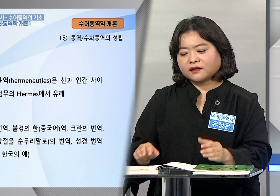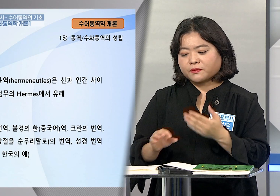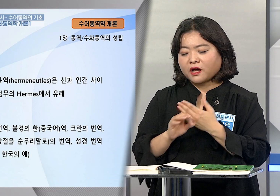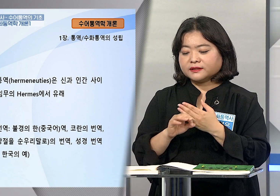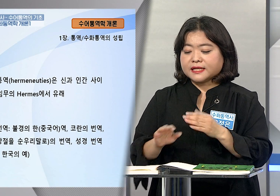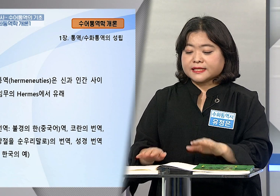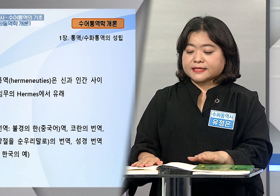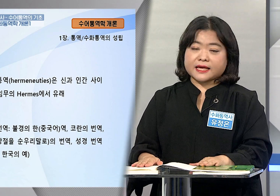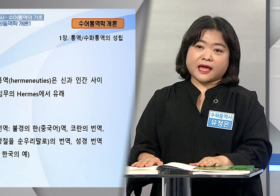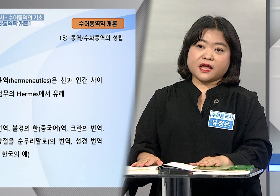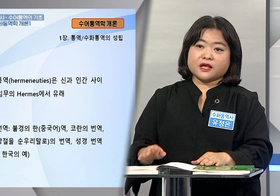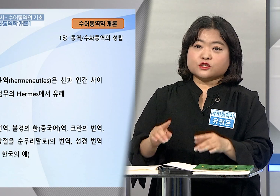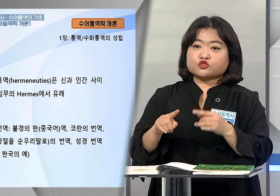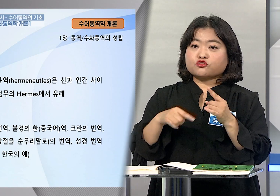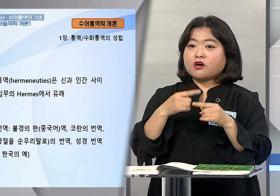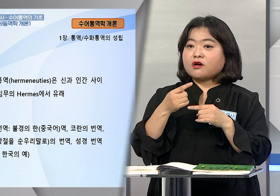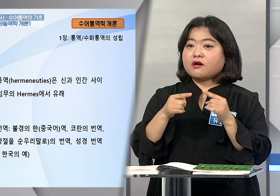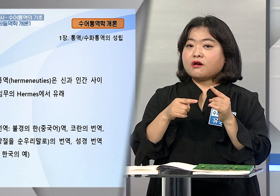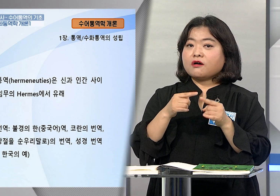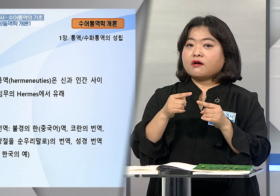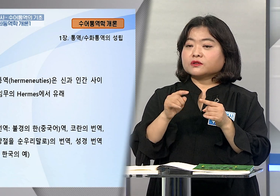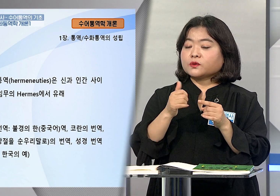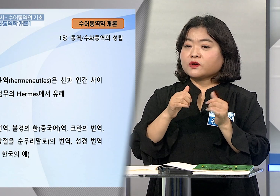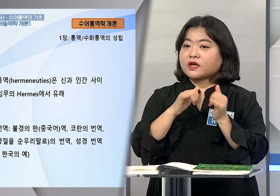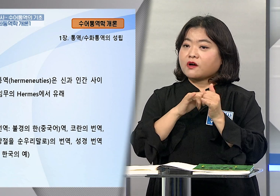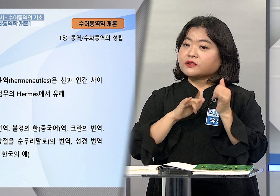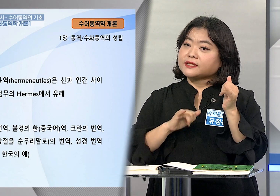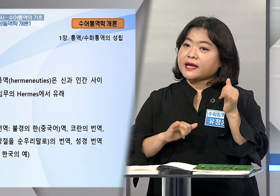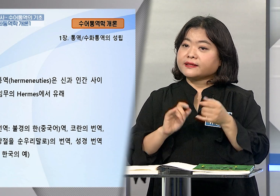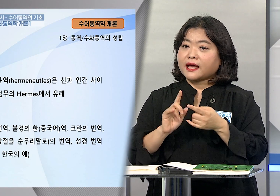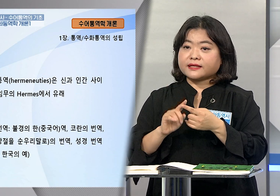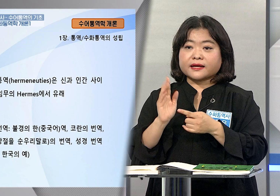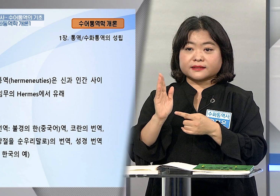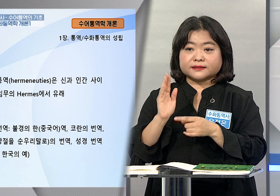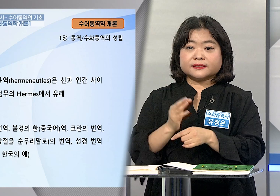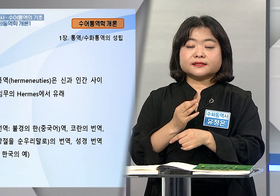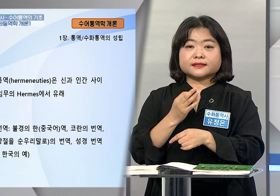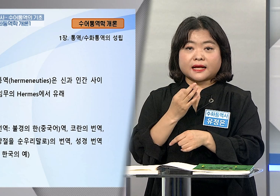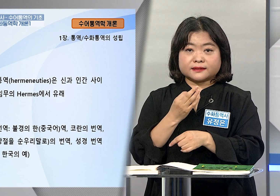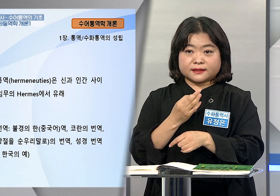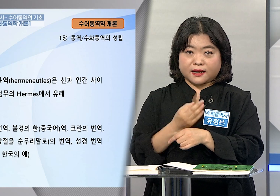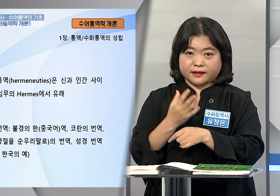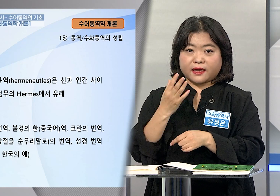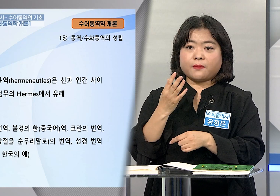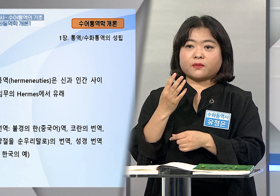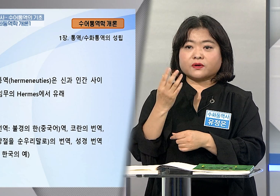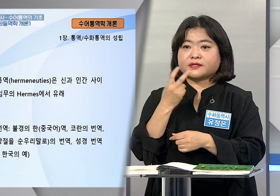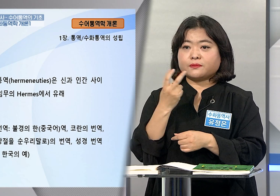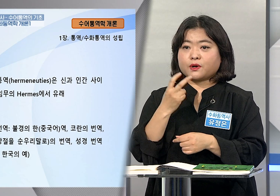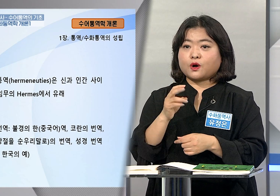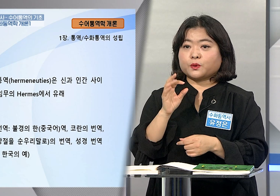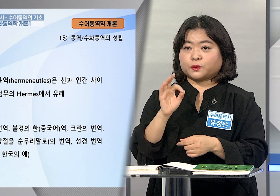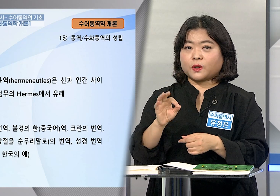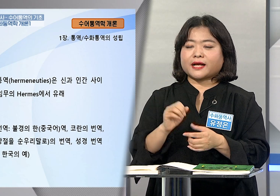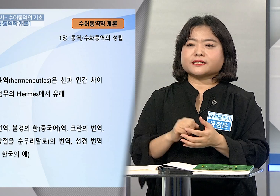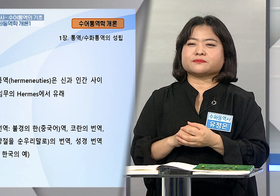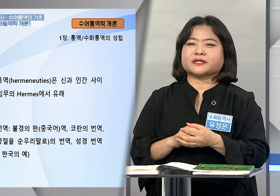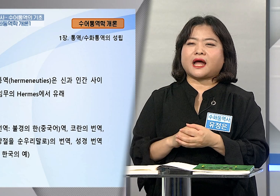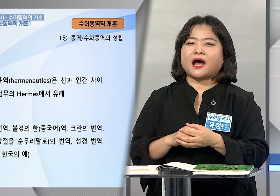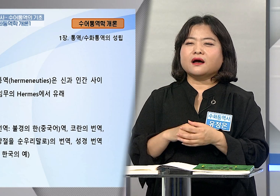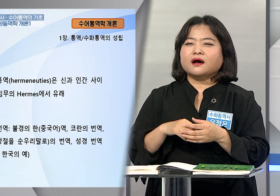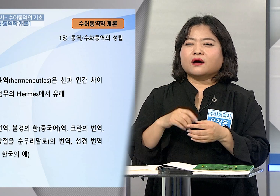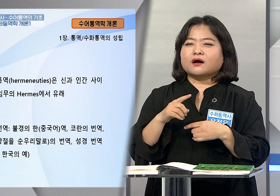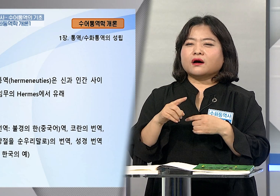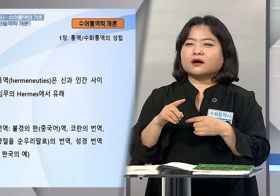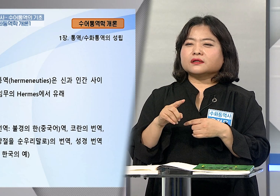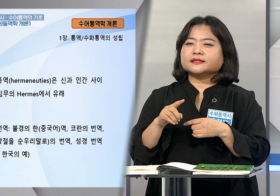자, 그러면 이제 수어 통역의 역사에 대한 이야기를 간단하게 한번 살펴보도록